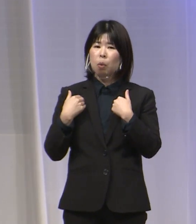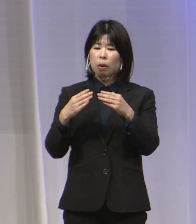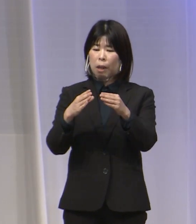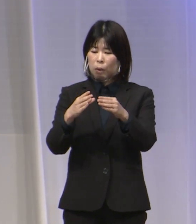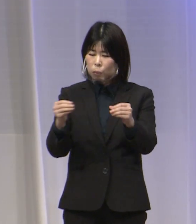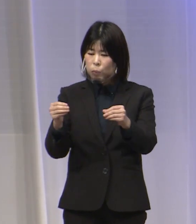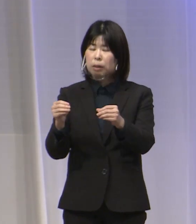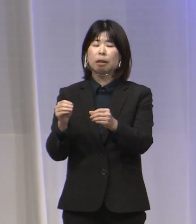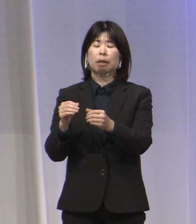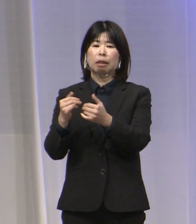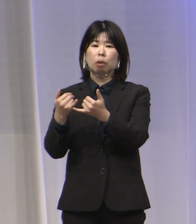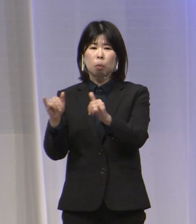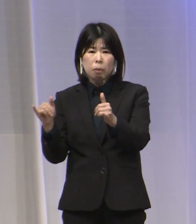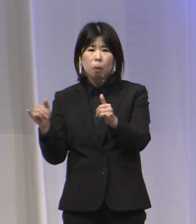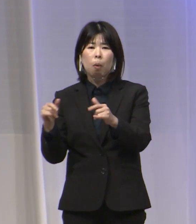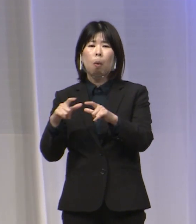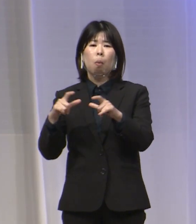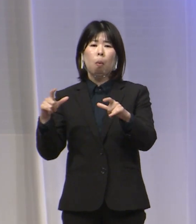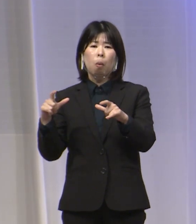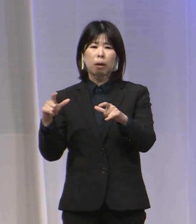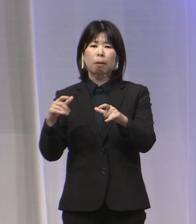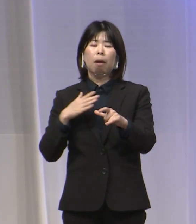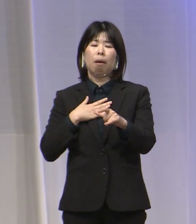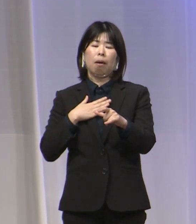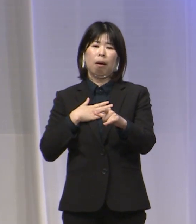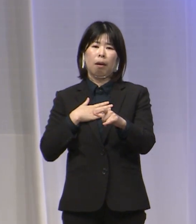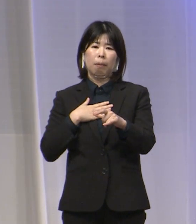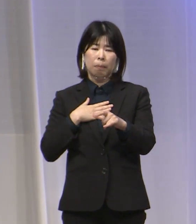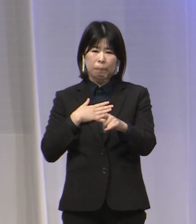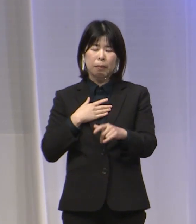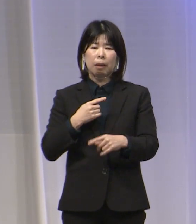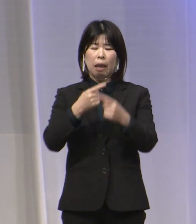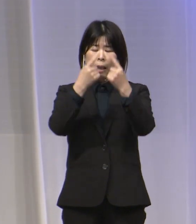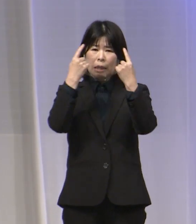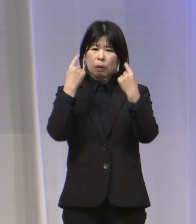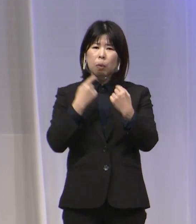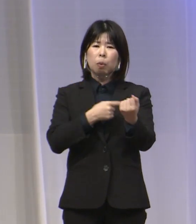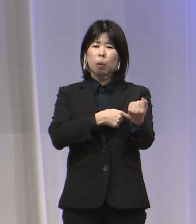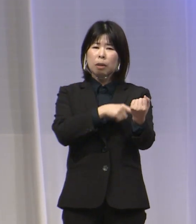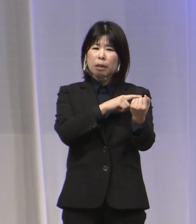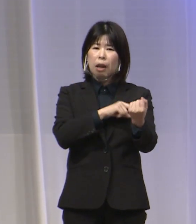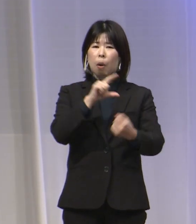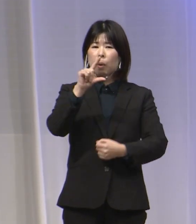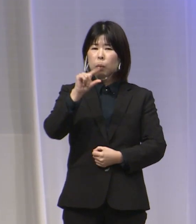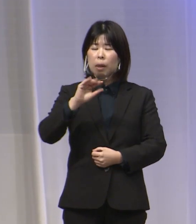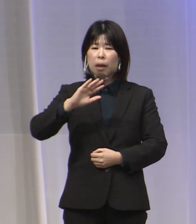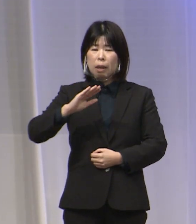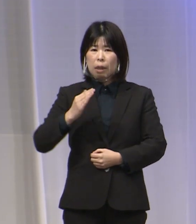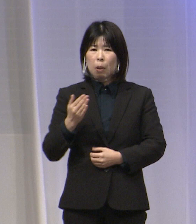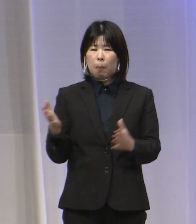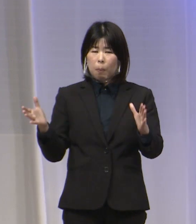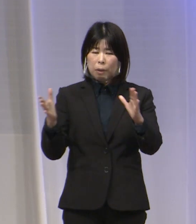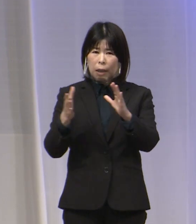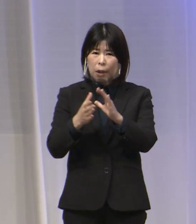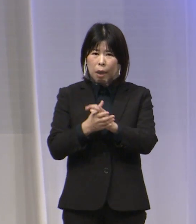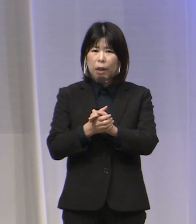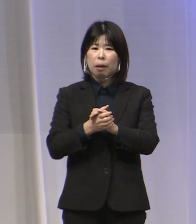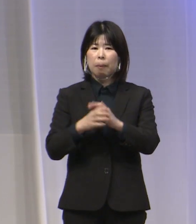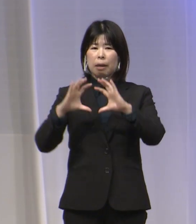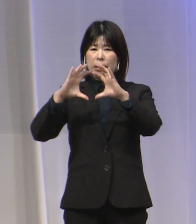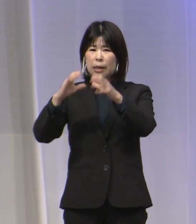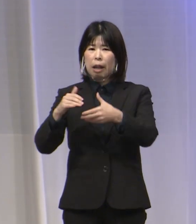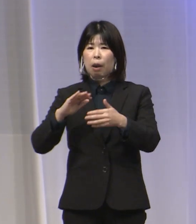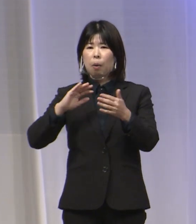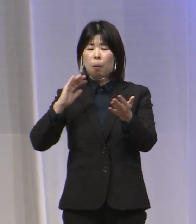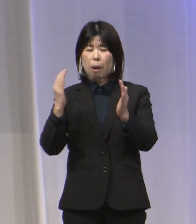ことを痛感し一人では本当に微力でも皆が集まれば世界を変えることができる大きな